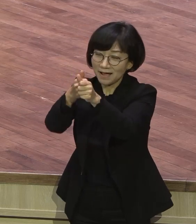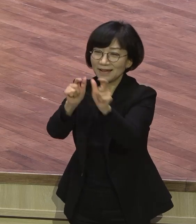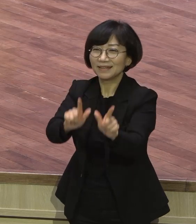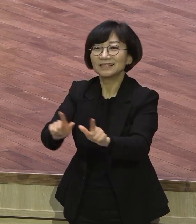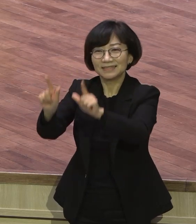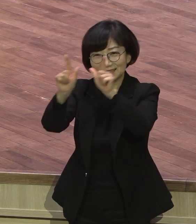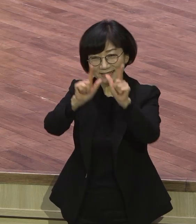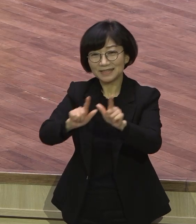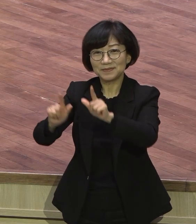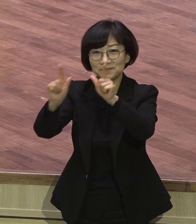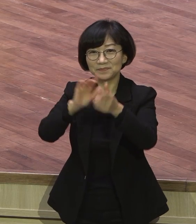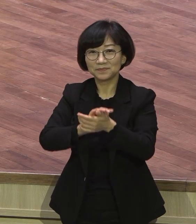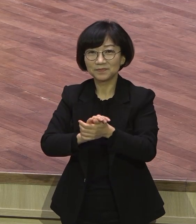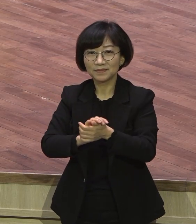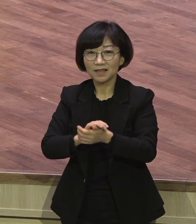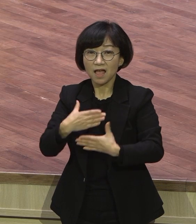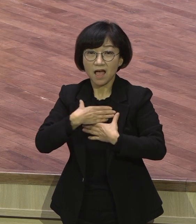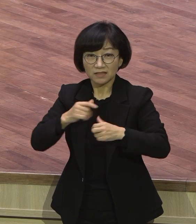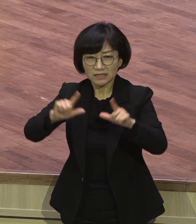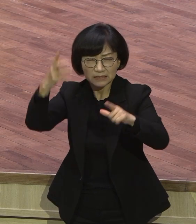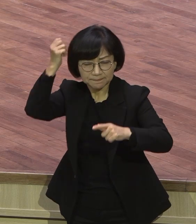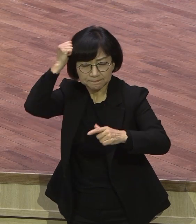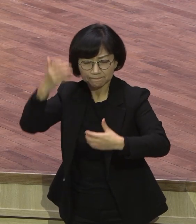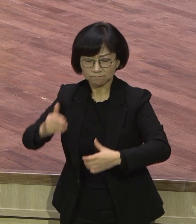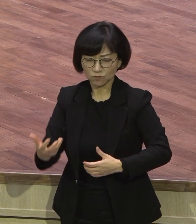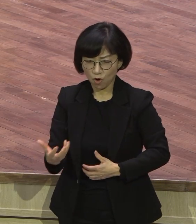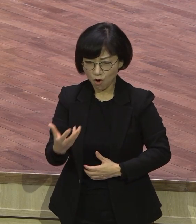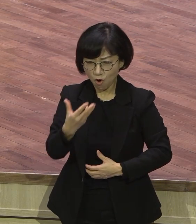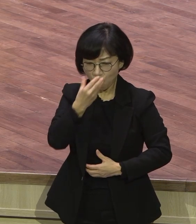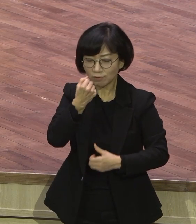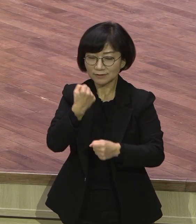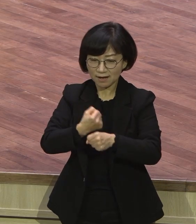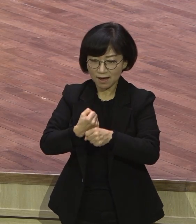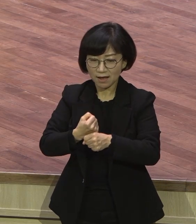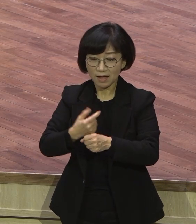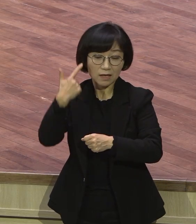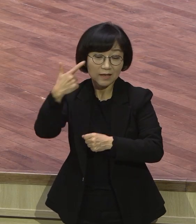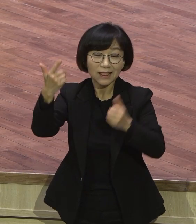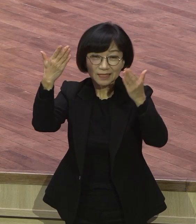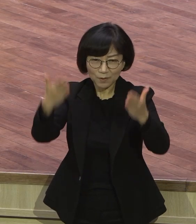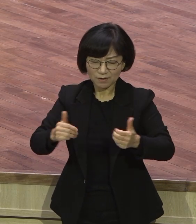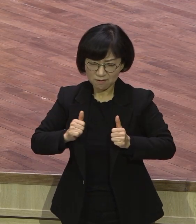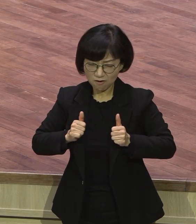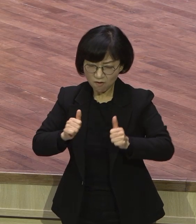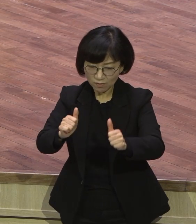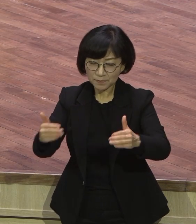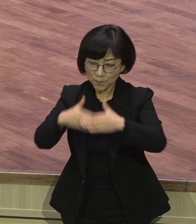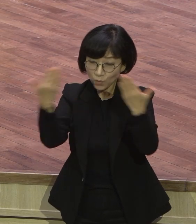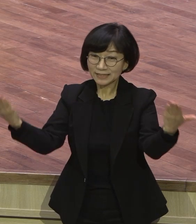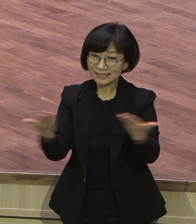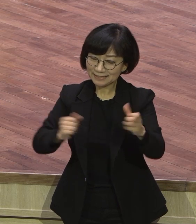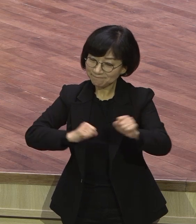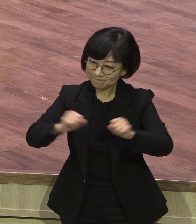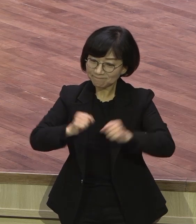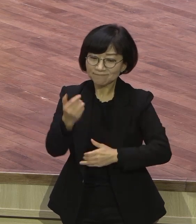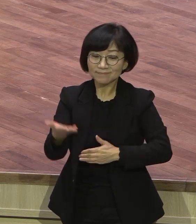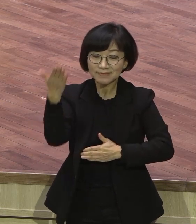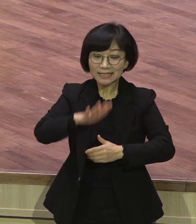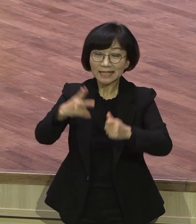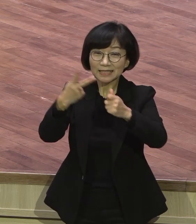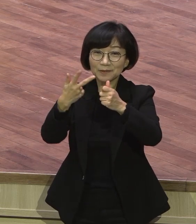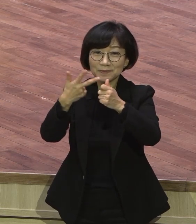안식이를 기억하여 거룩하게 지키라 여세 동안은 힘써 너 모든 일을 행할 것이나 일곱째 날은